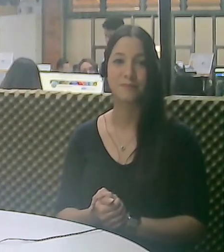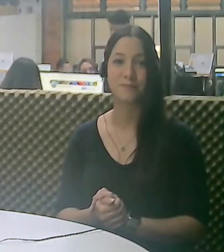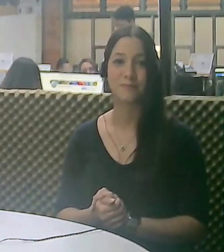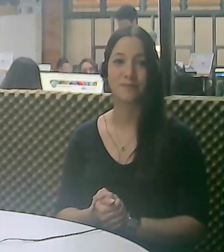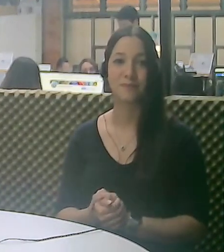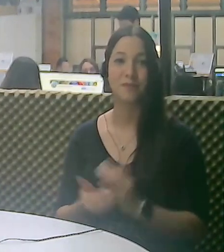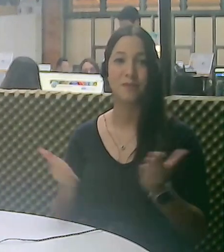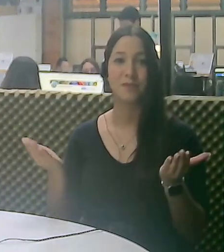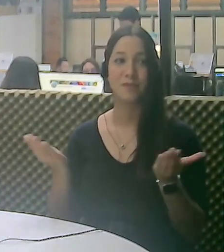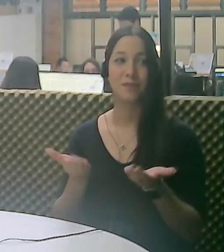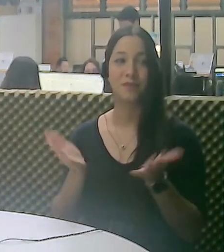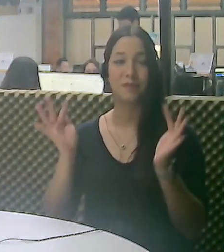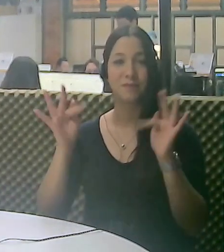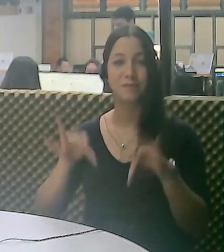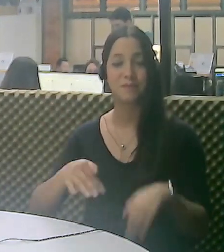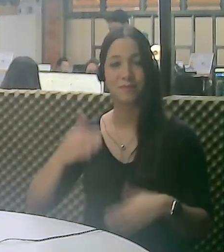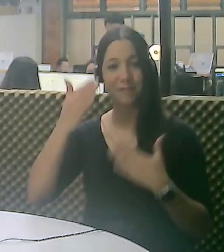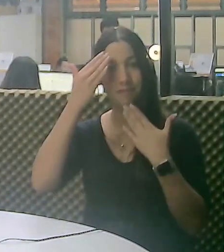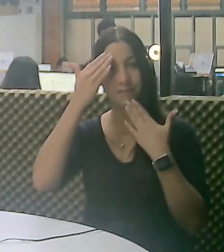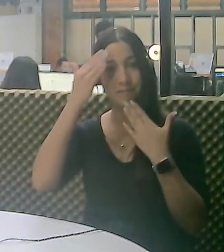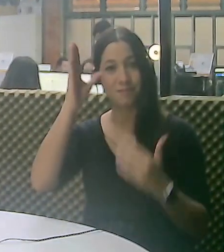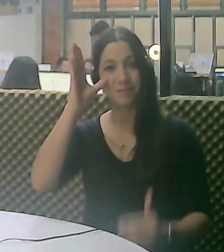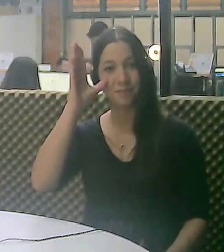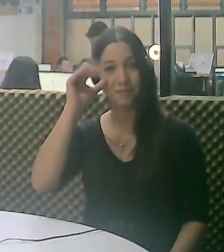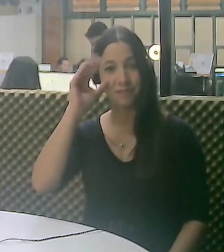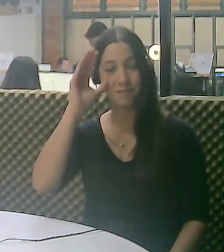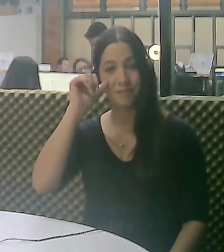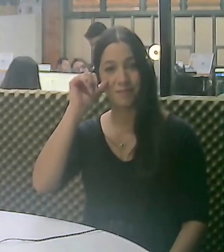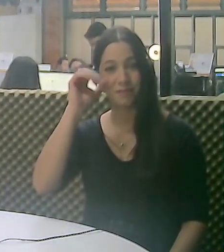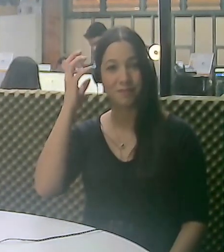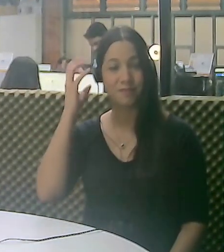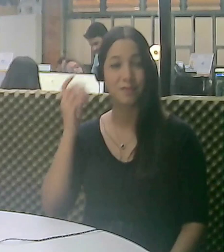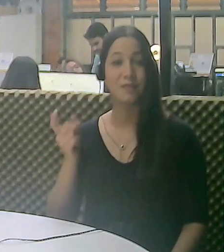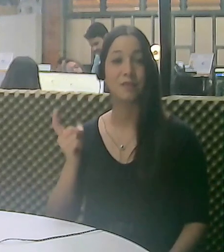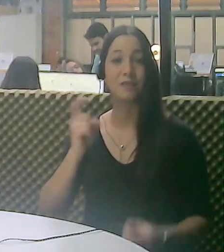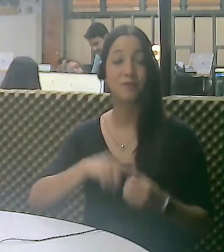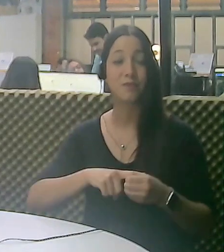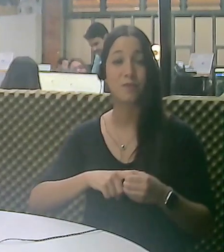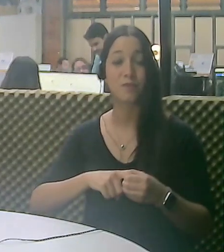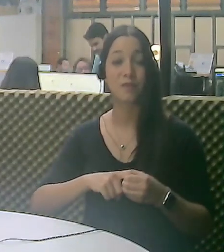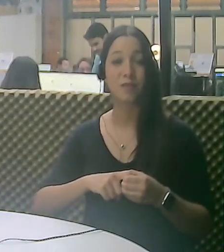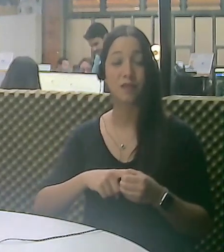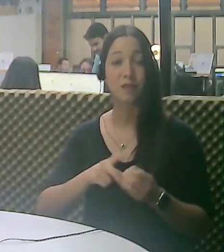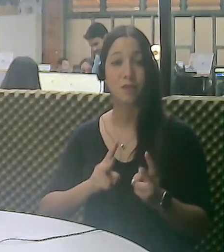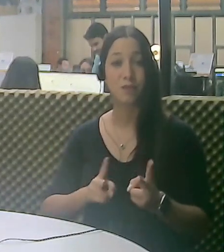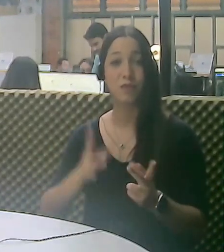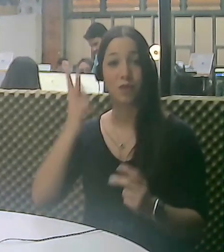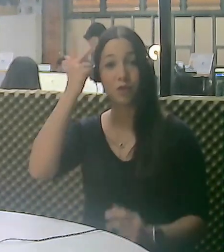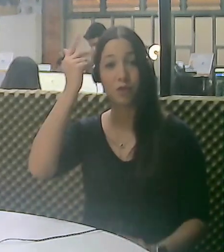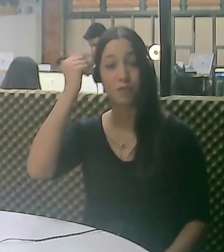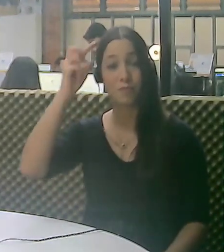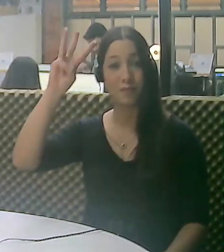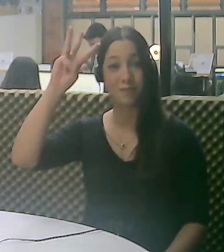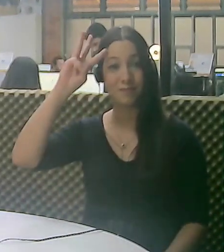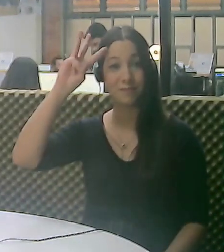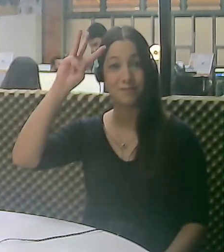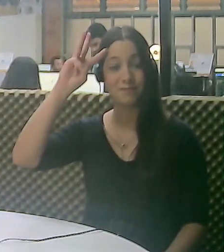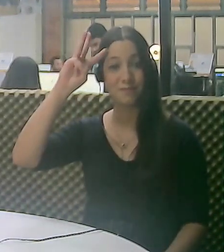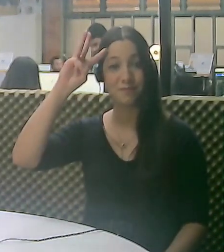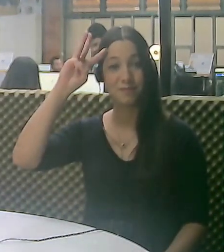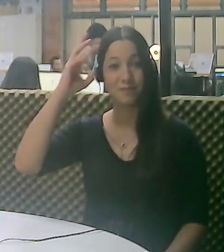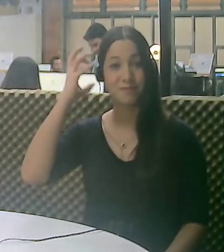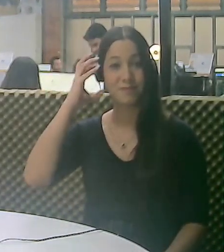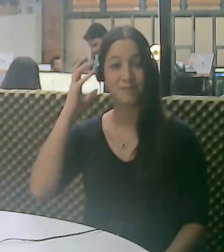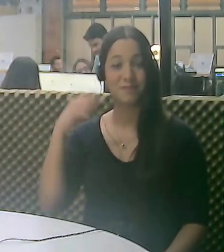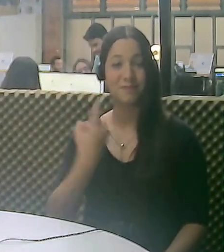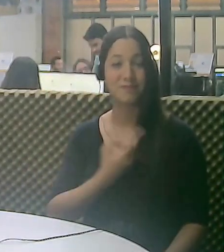E a edição de hoje fica por aqui. Obrigado pela sua audiência. Voltaremos com a nossa programação normal na próxima terça-feira.